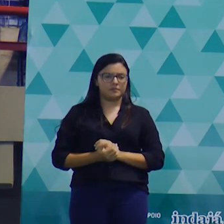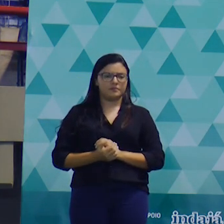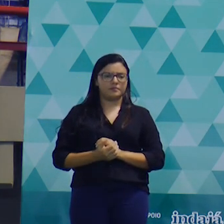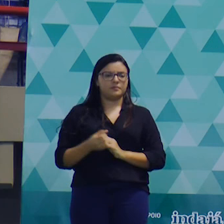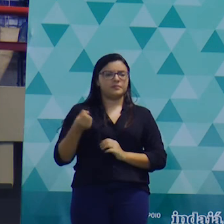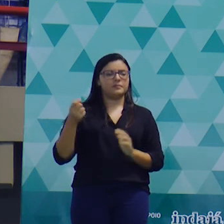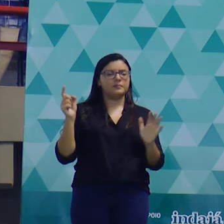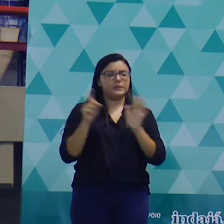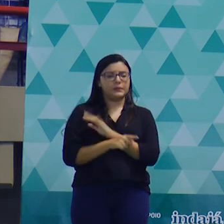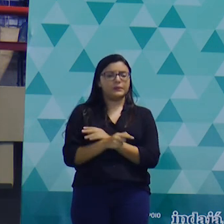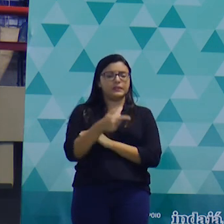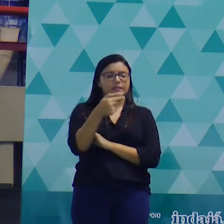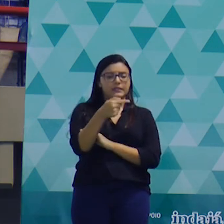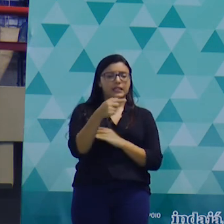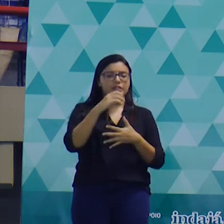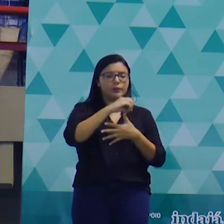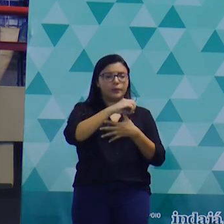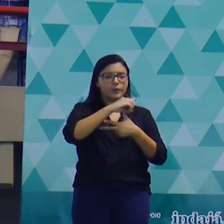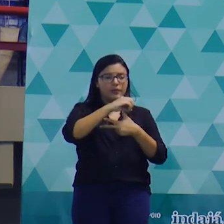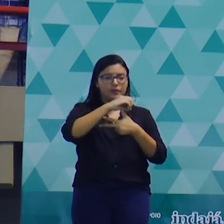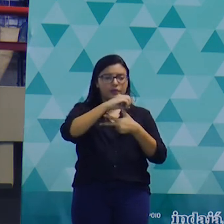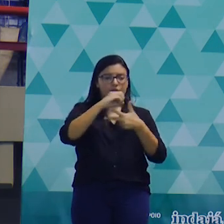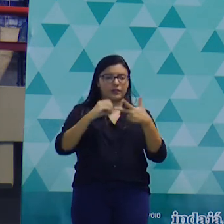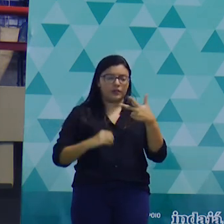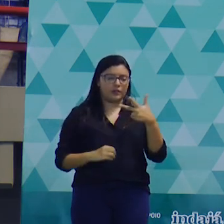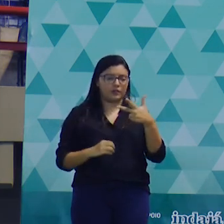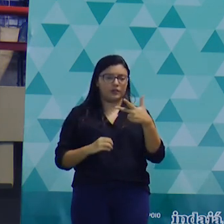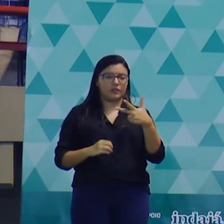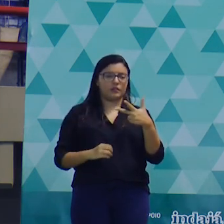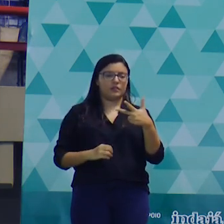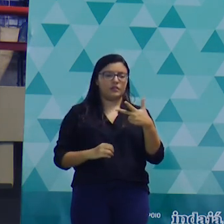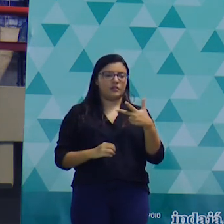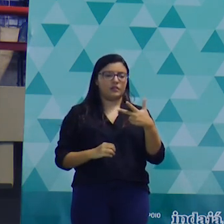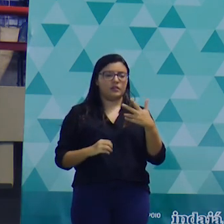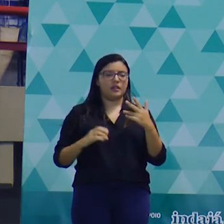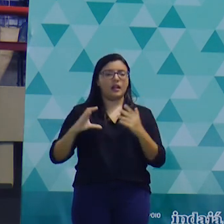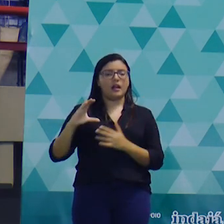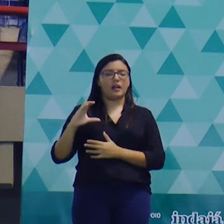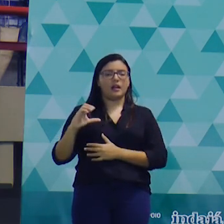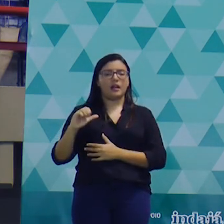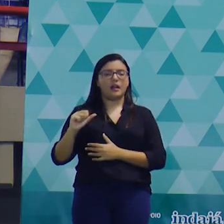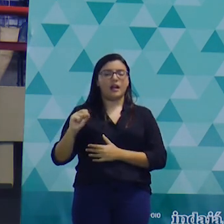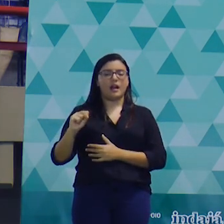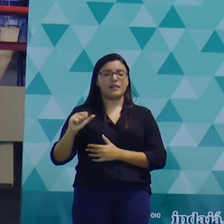Questão 7, eu acho que é de casa.